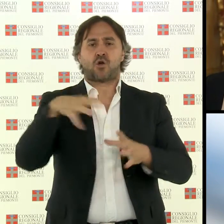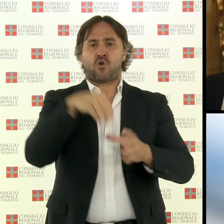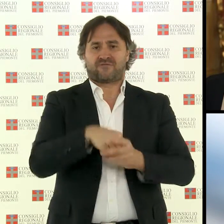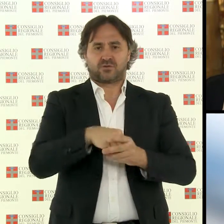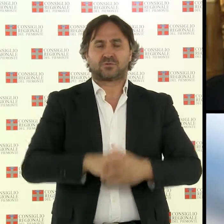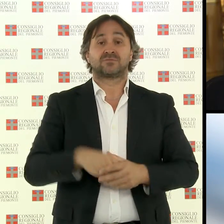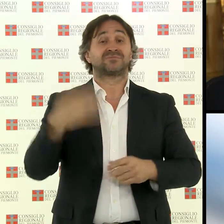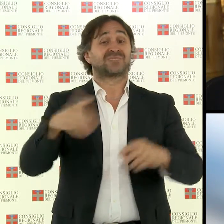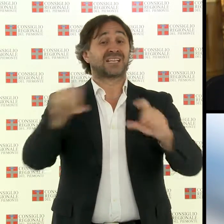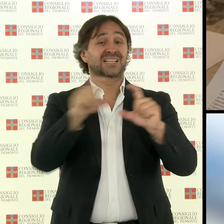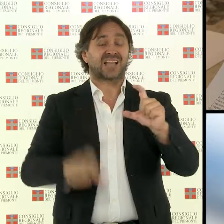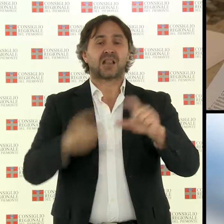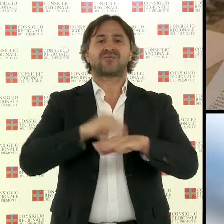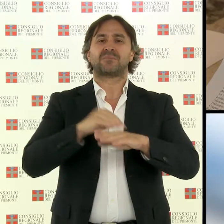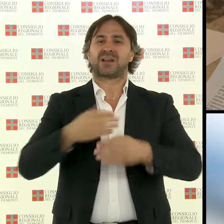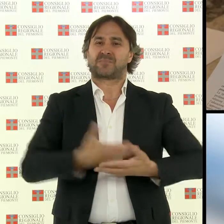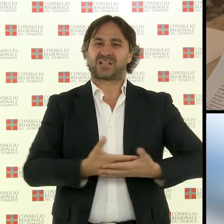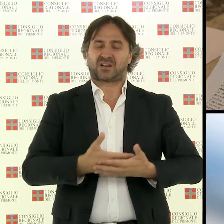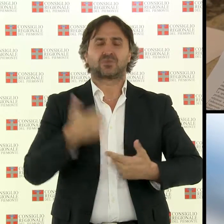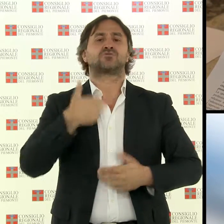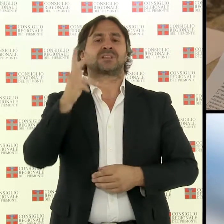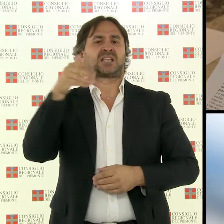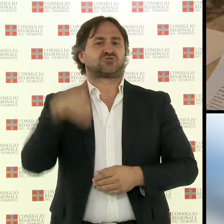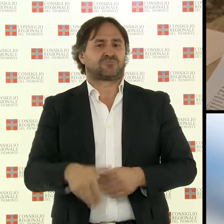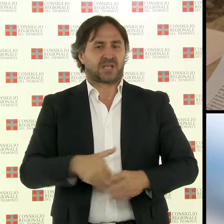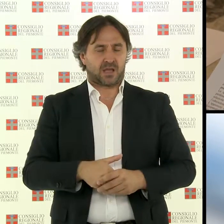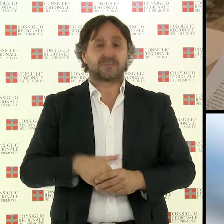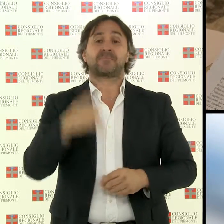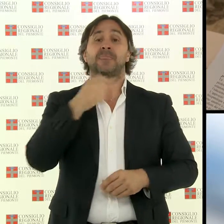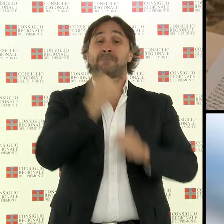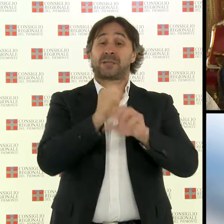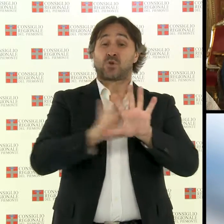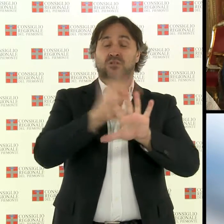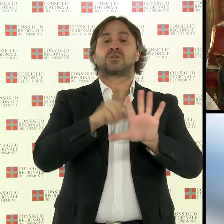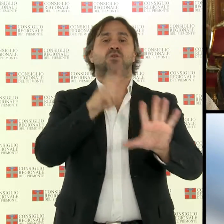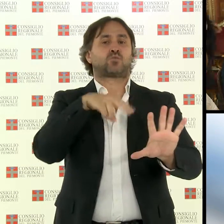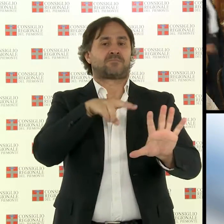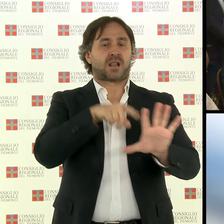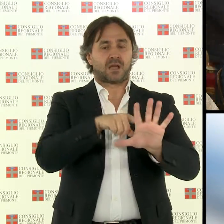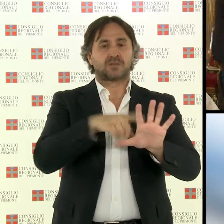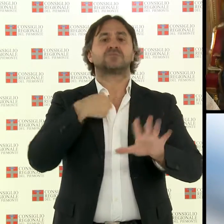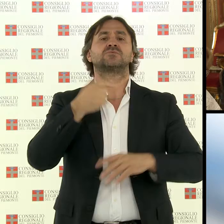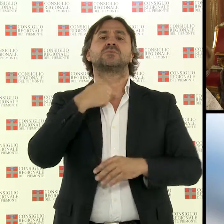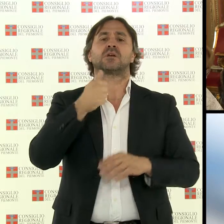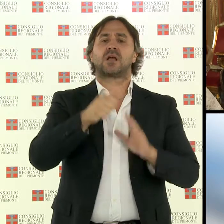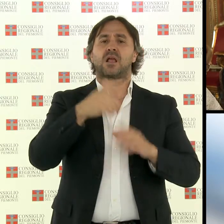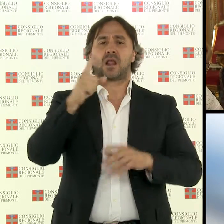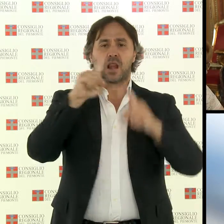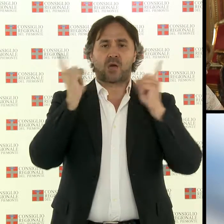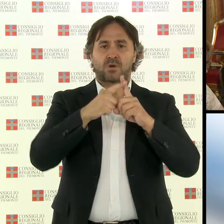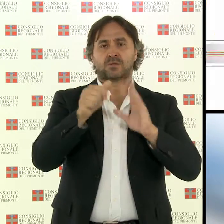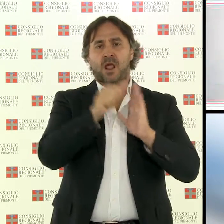Italia gli infermieri pediatrici sono circa 13.000, 2.000 in Piemonte, con una quarantina di nuovi laureati